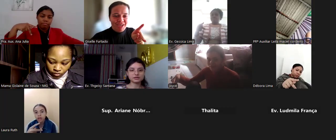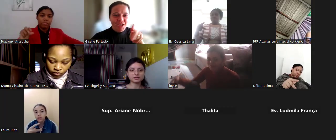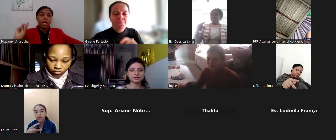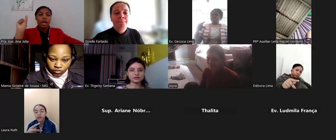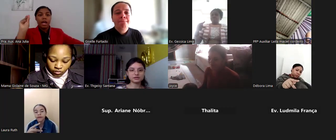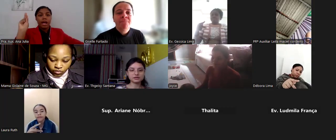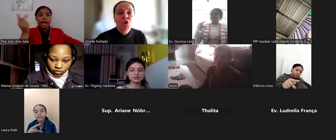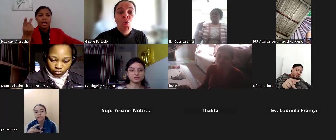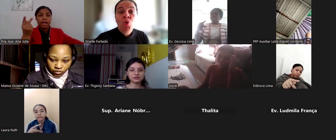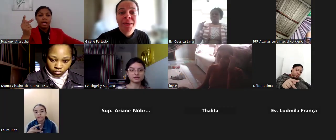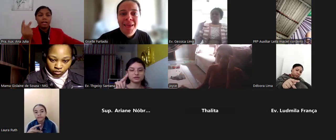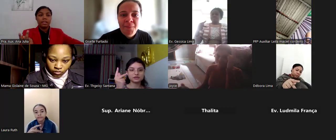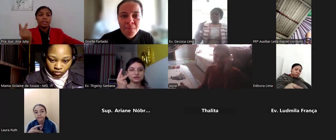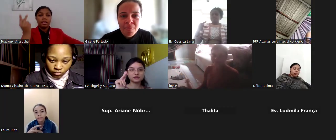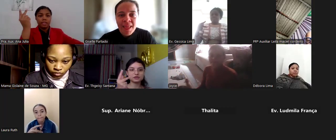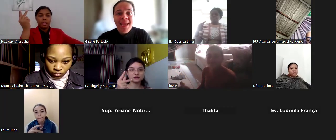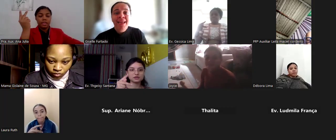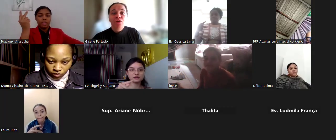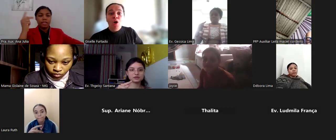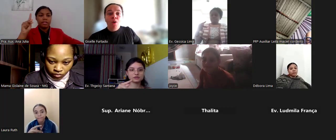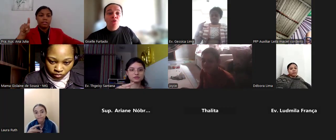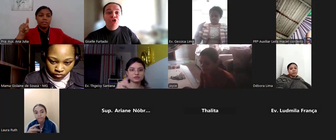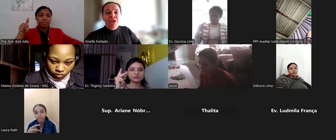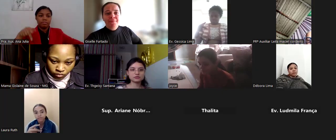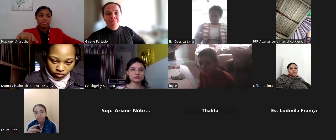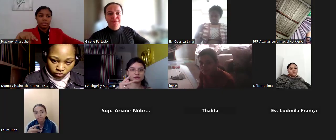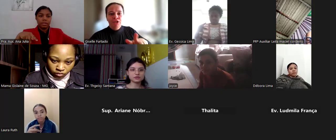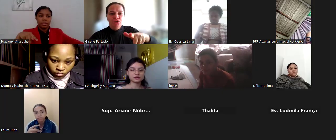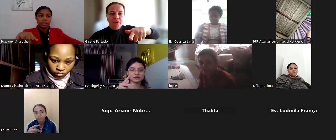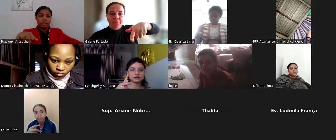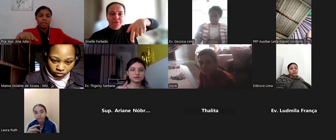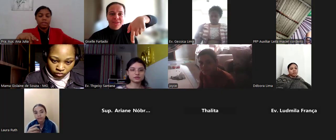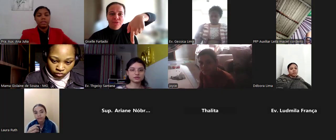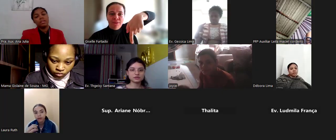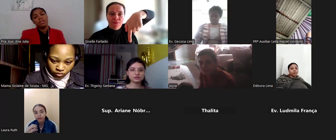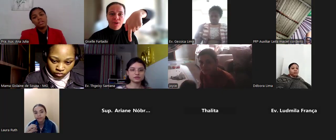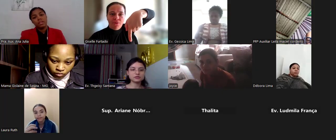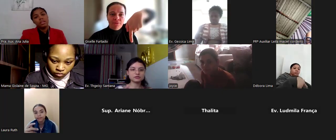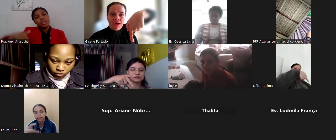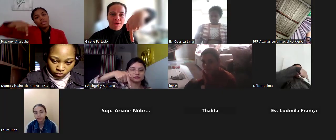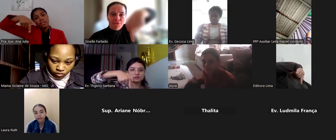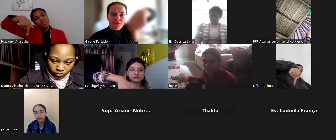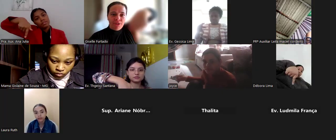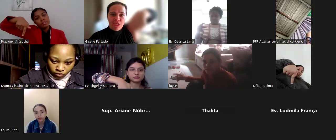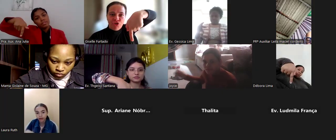Ok? O Q, ele é igual ao G, só que a posição da mão é ao contrário. Q de